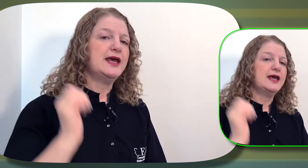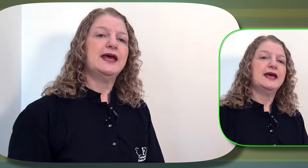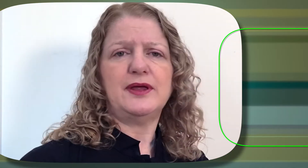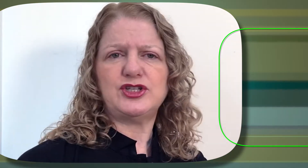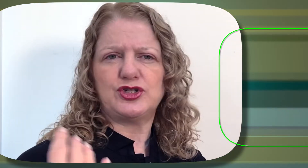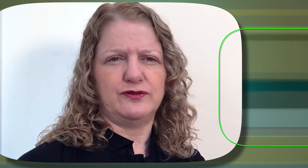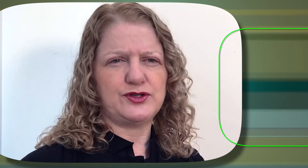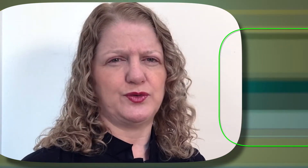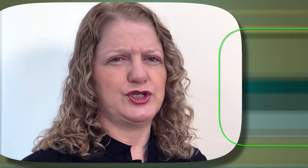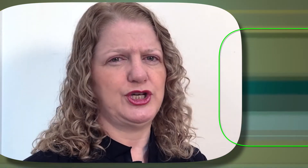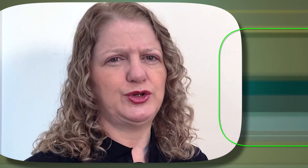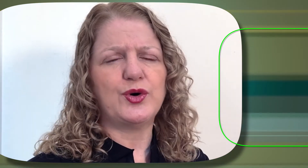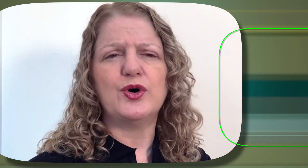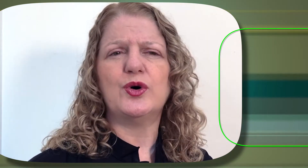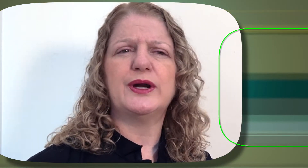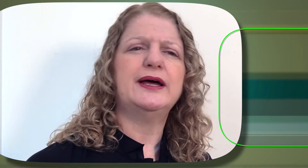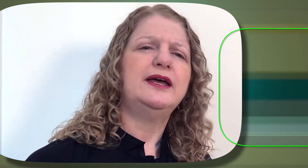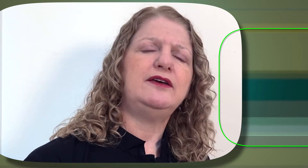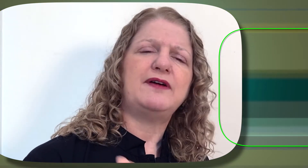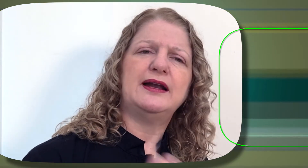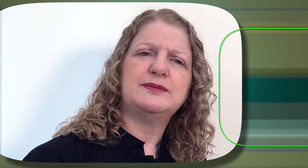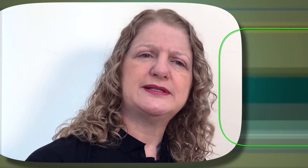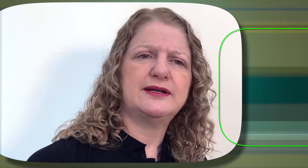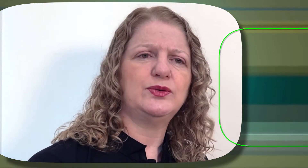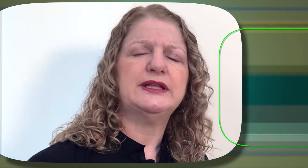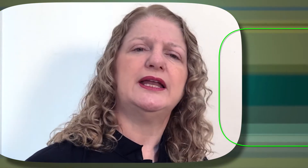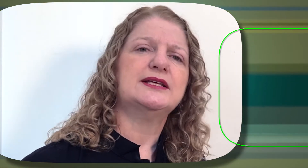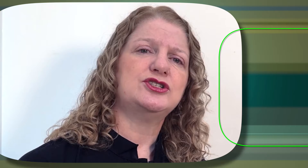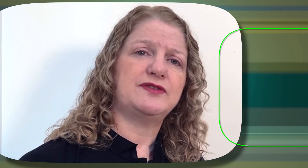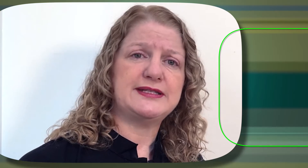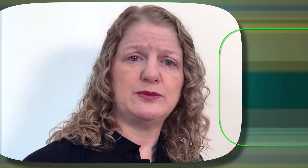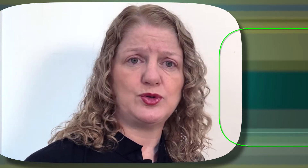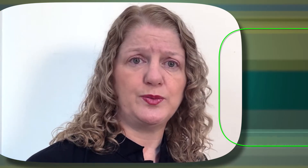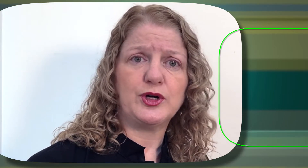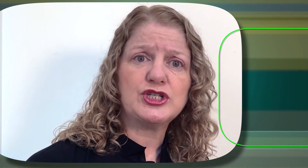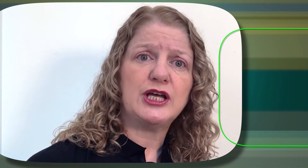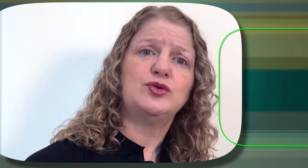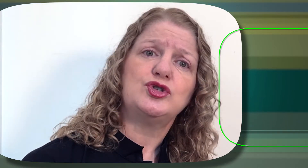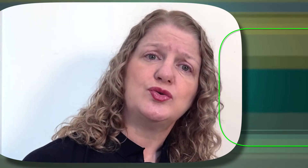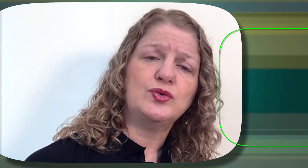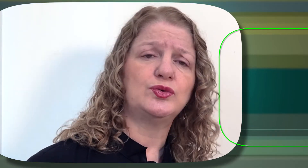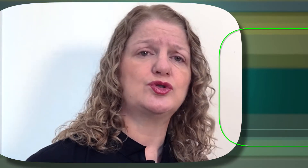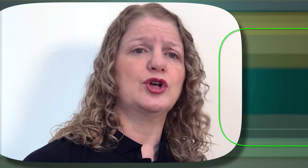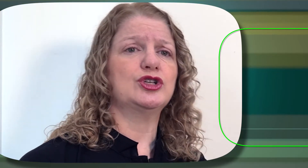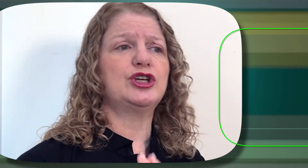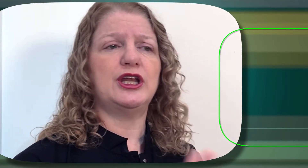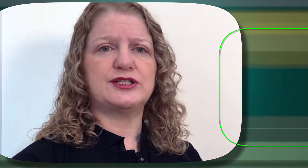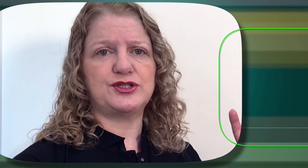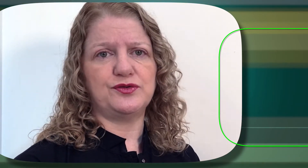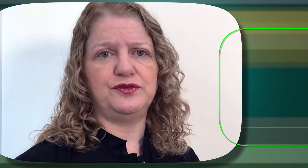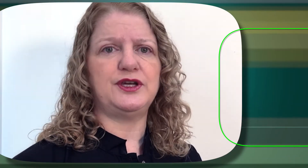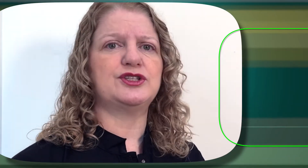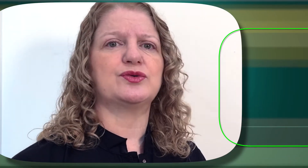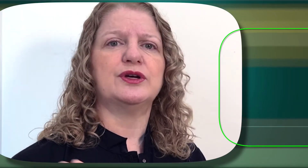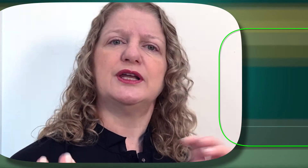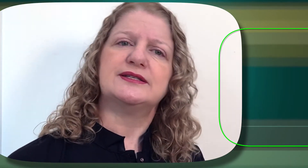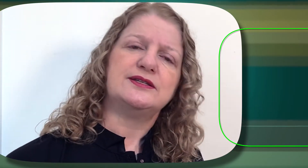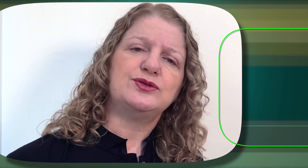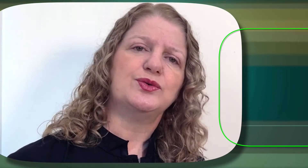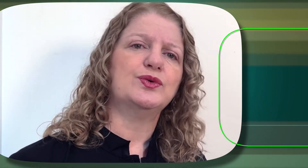A gente conversou com a diretora e falamos do interesse de fazermos um projeto juntos, de crianças ouvintes com crianças